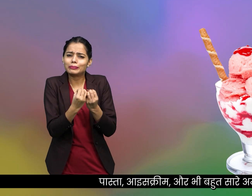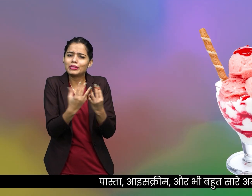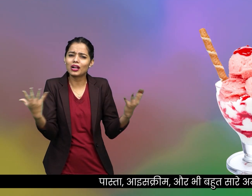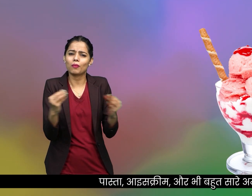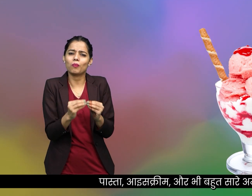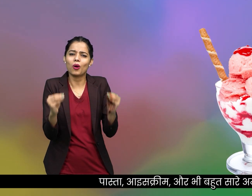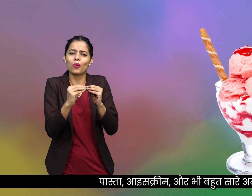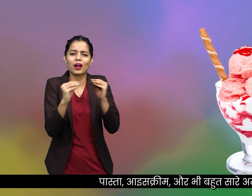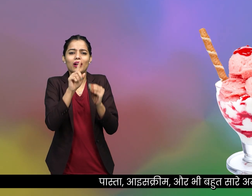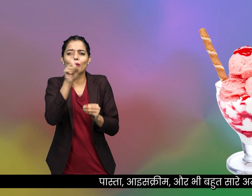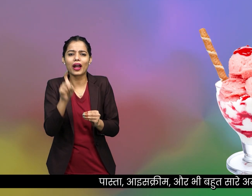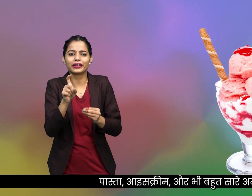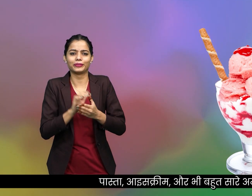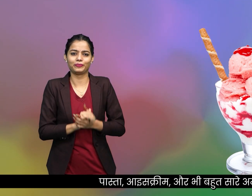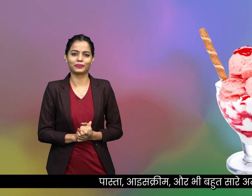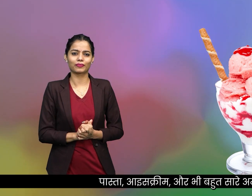अन्य।